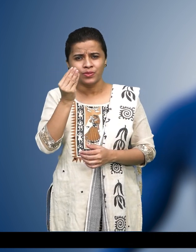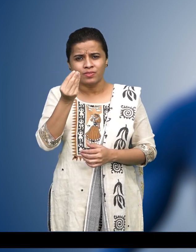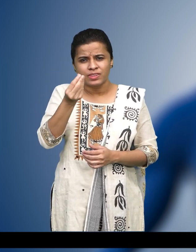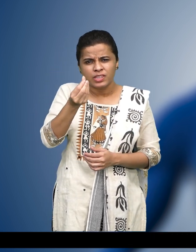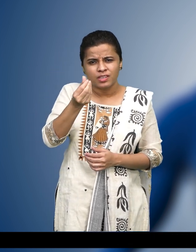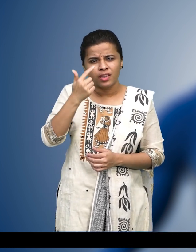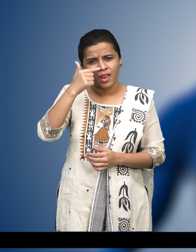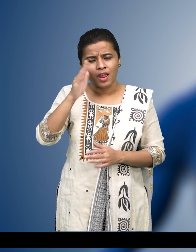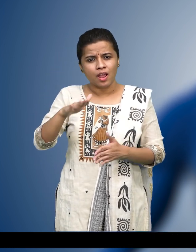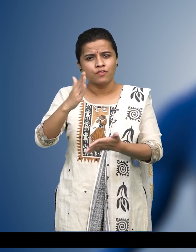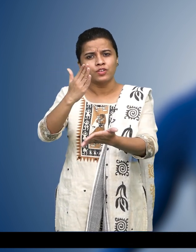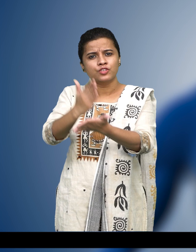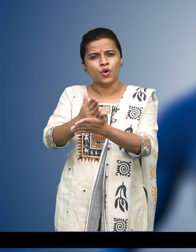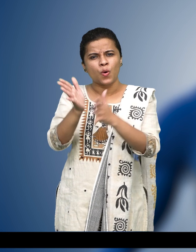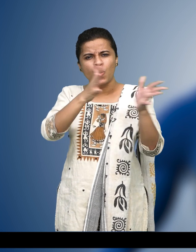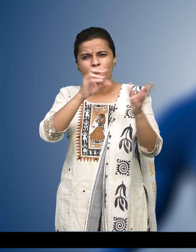घशाची पोकळी.